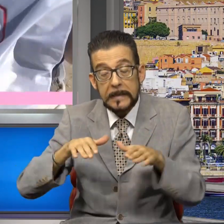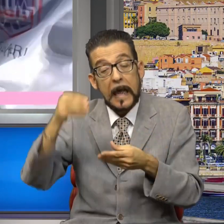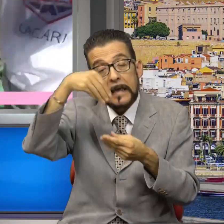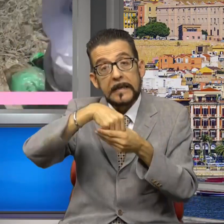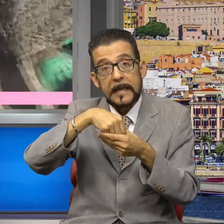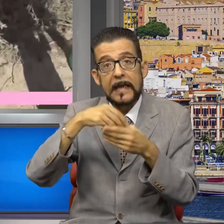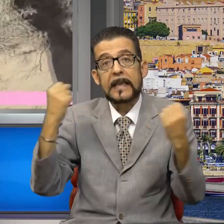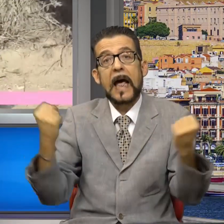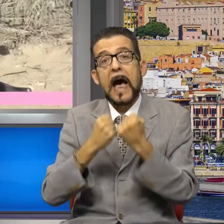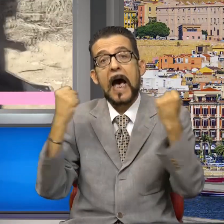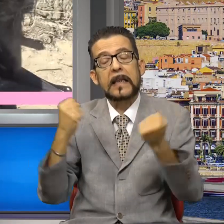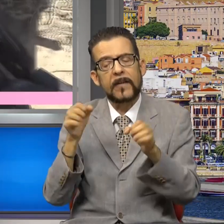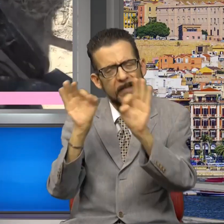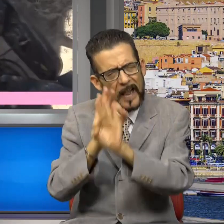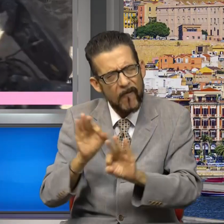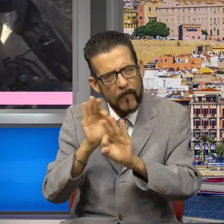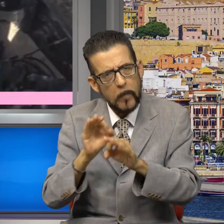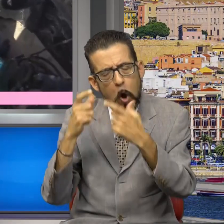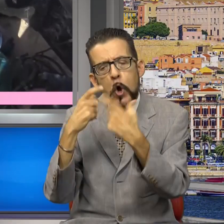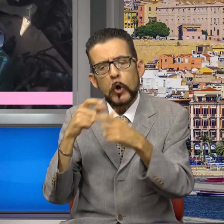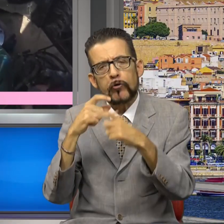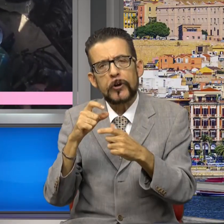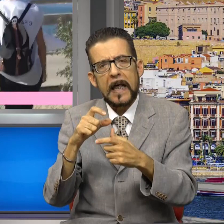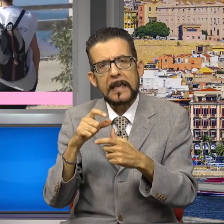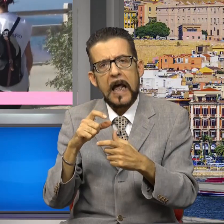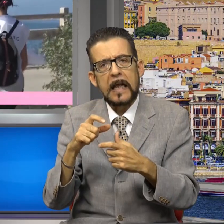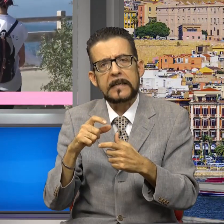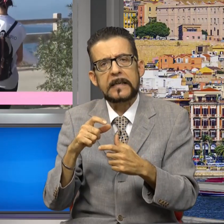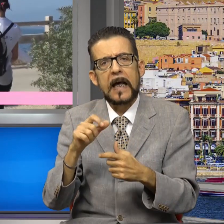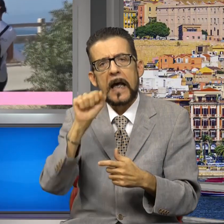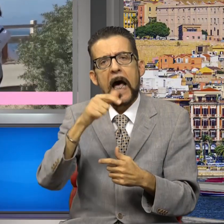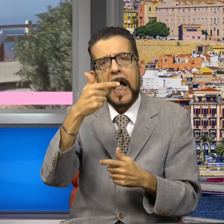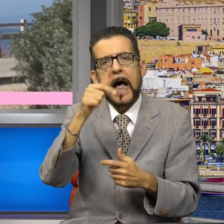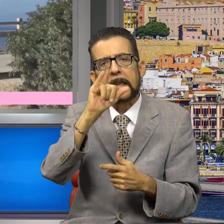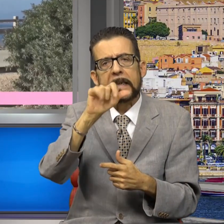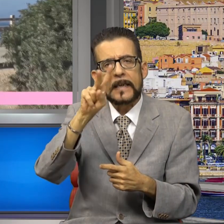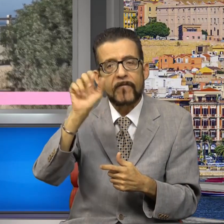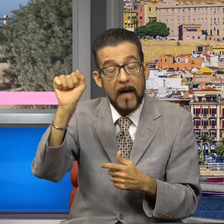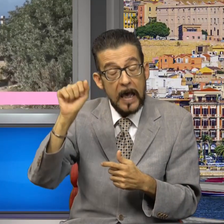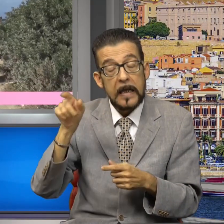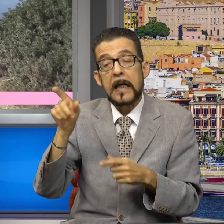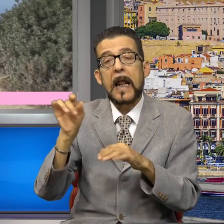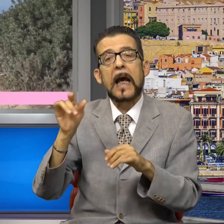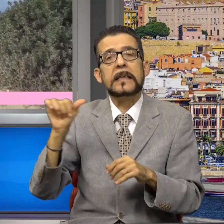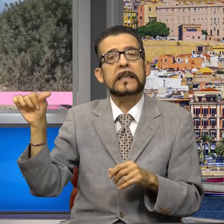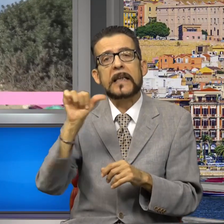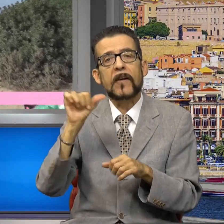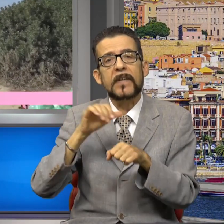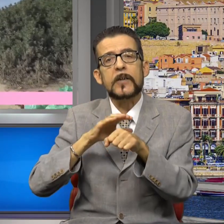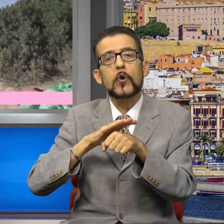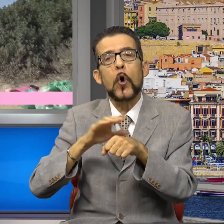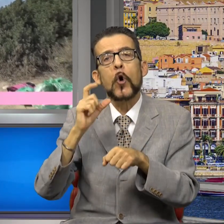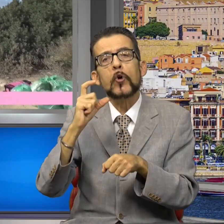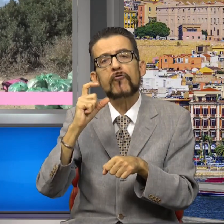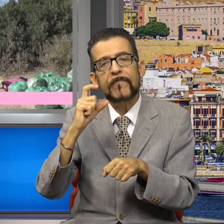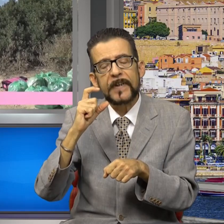attività di formazione sulla cittadinanza attiva dedicata ai ragazzi del Servizio Civile Nazionale.